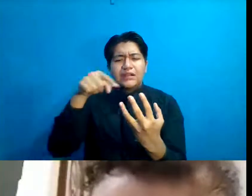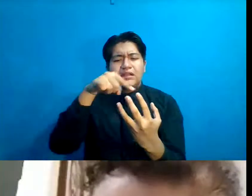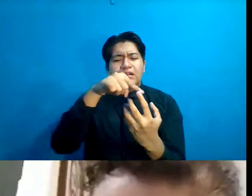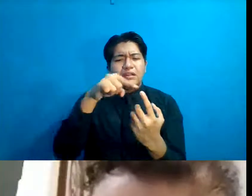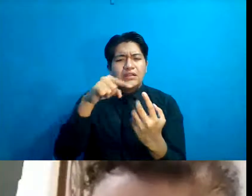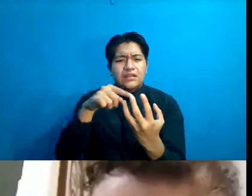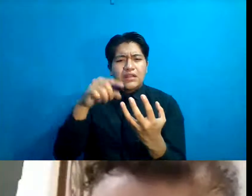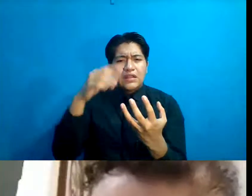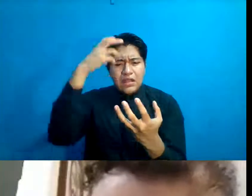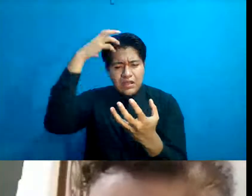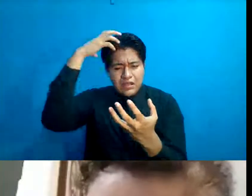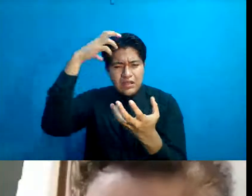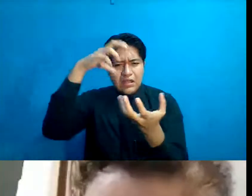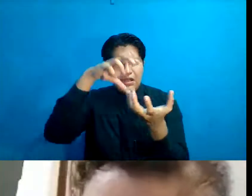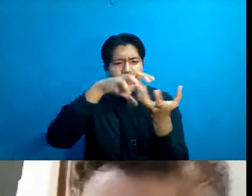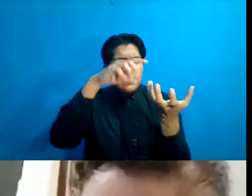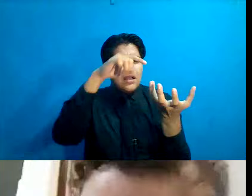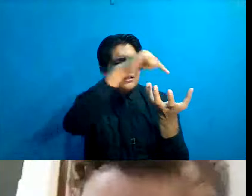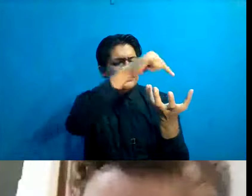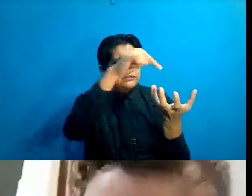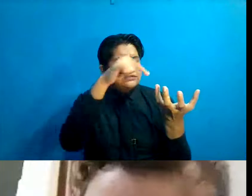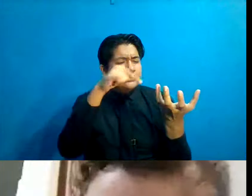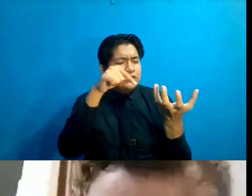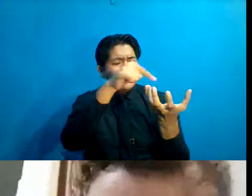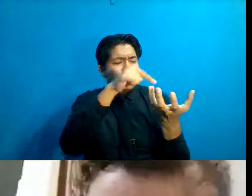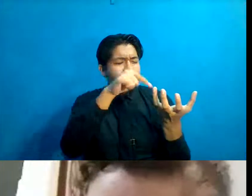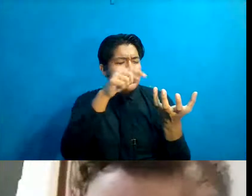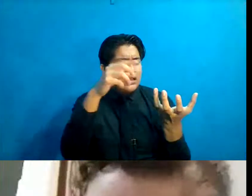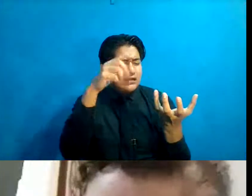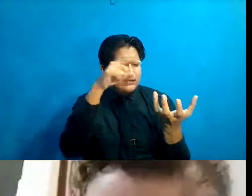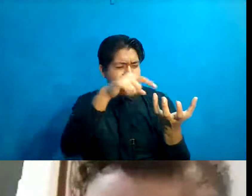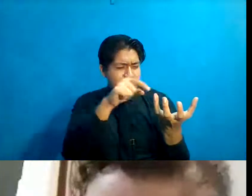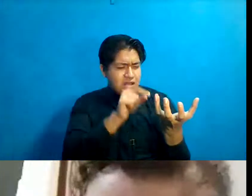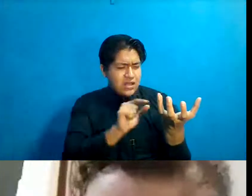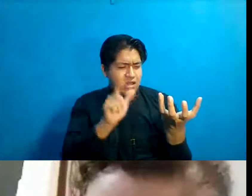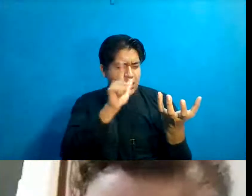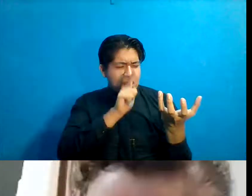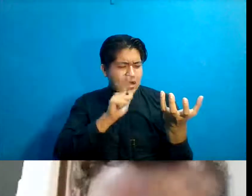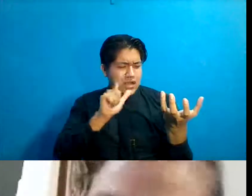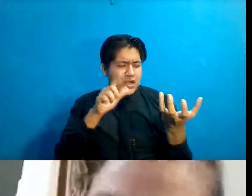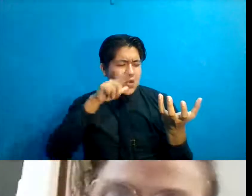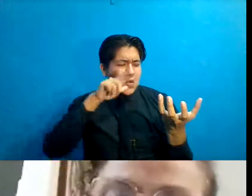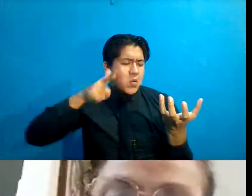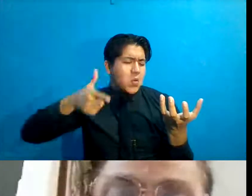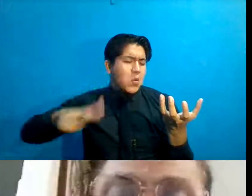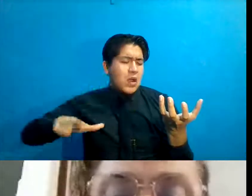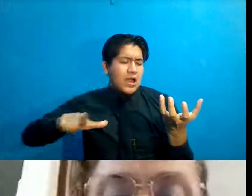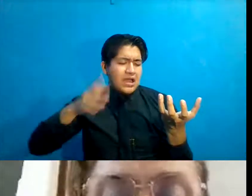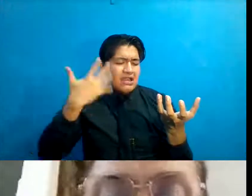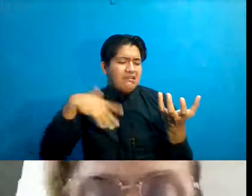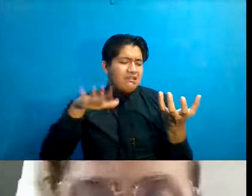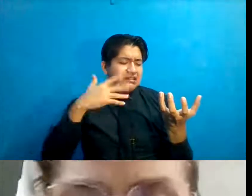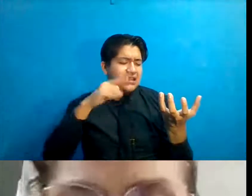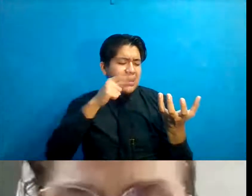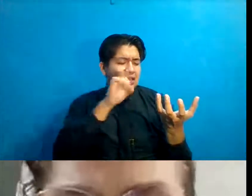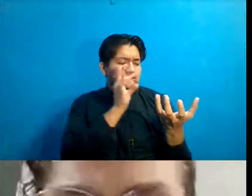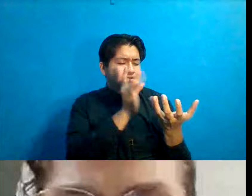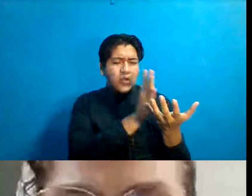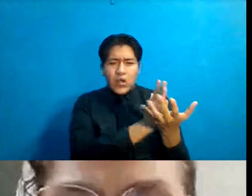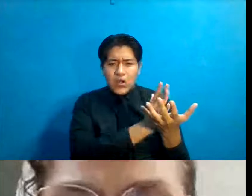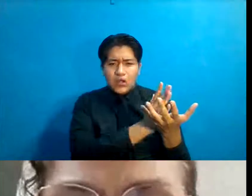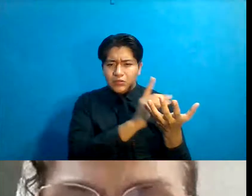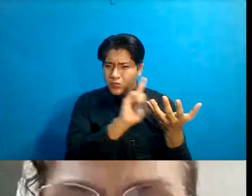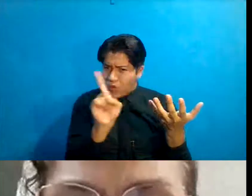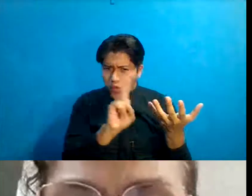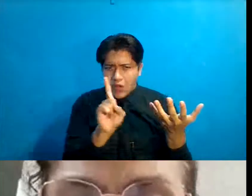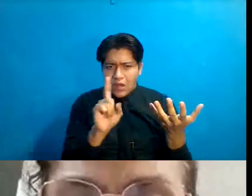cerebral en el que podamos ver el lenguaje de señas. Y vaya, el lenguaje no discrimina. El lenguaje no dice,